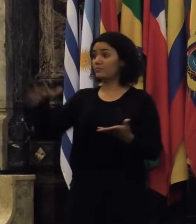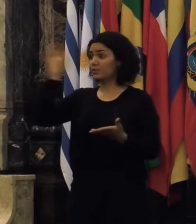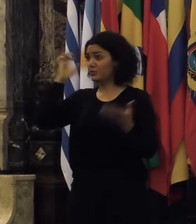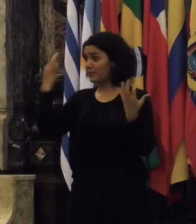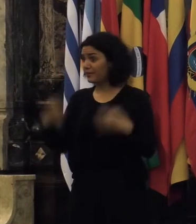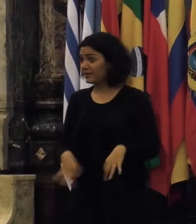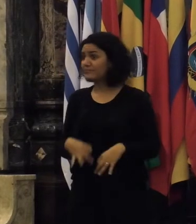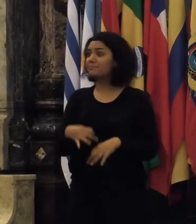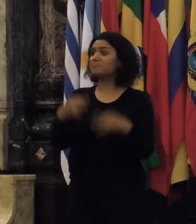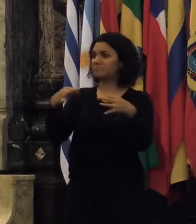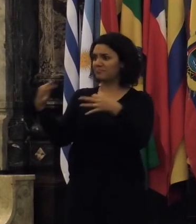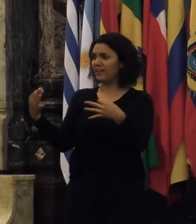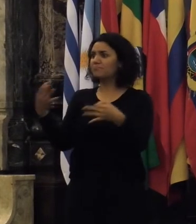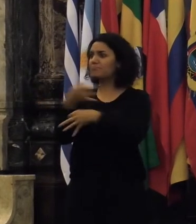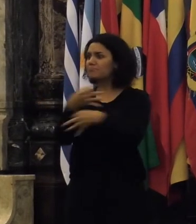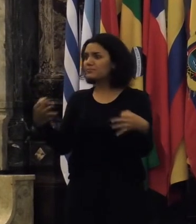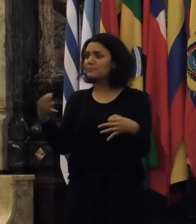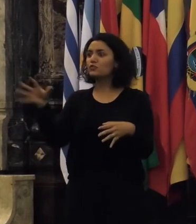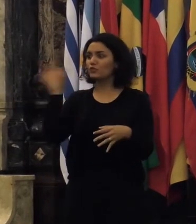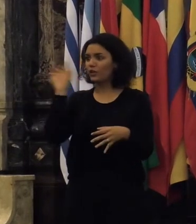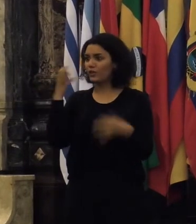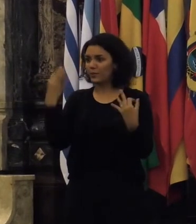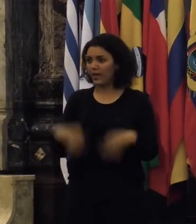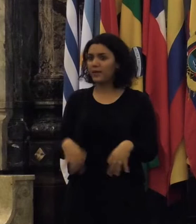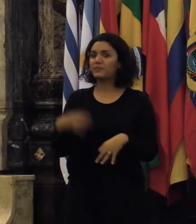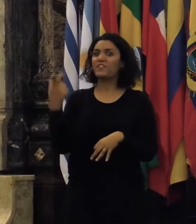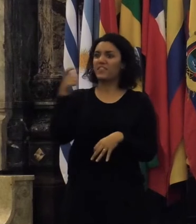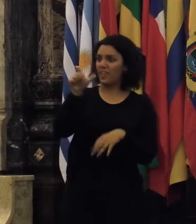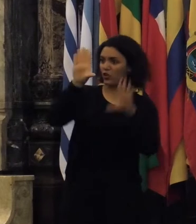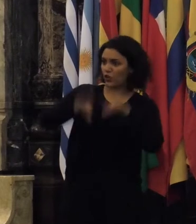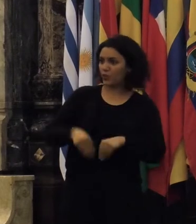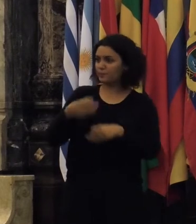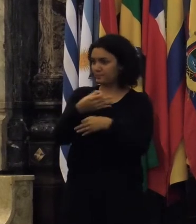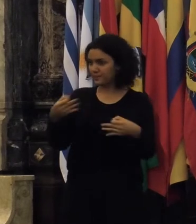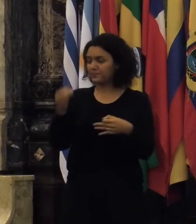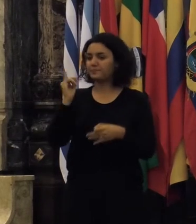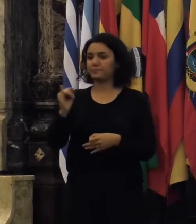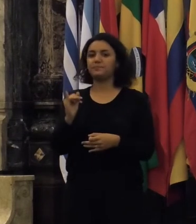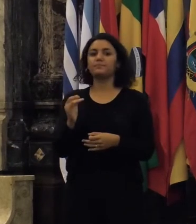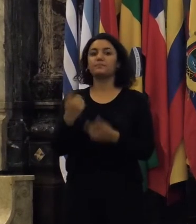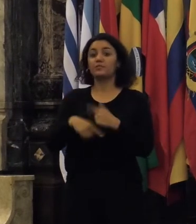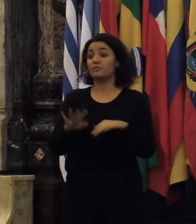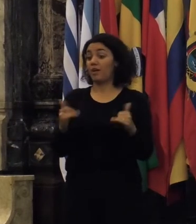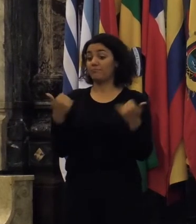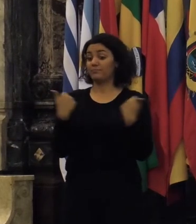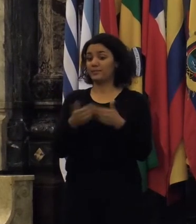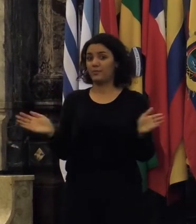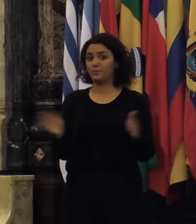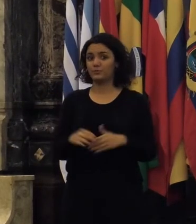eso? Impecable sonido, video, todo eso. ¿Está todo bien? Bueno, entonces allá vamos.